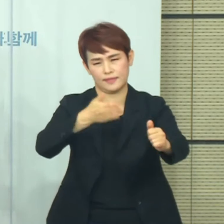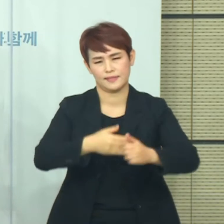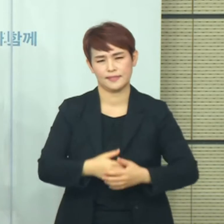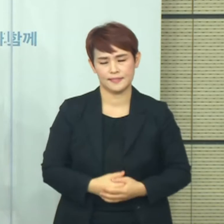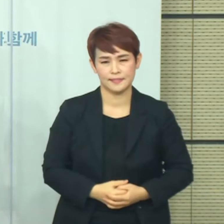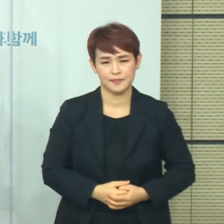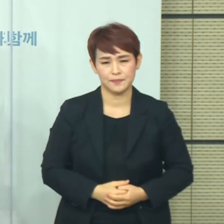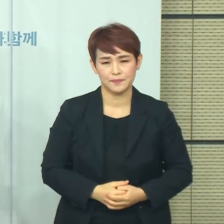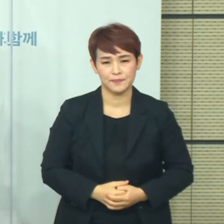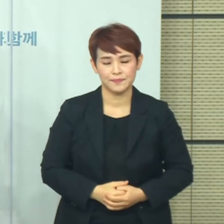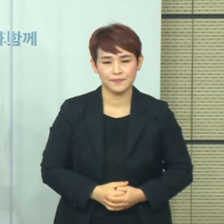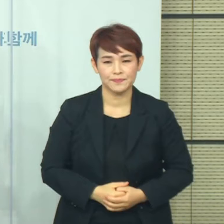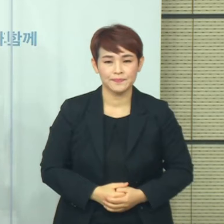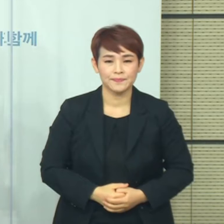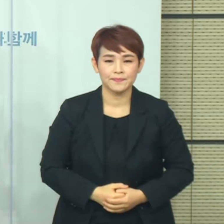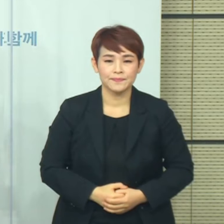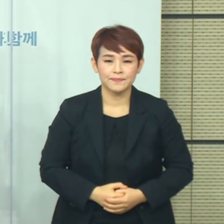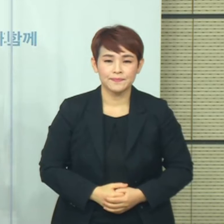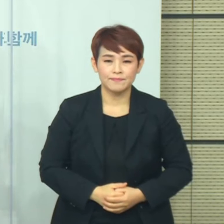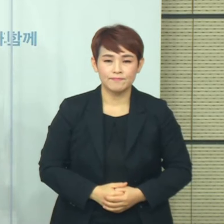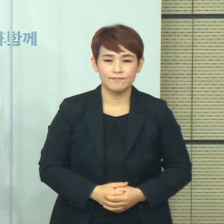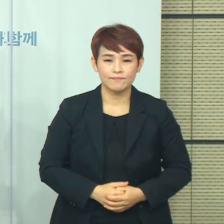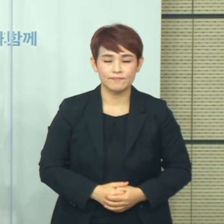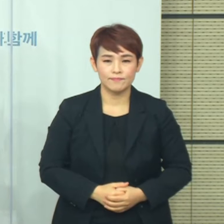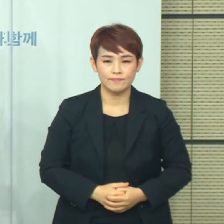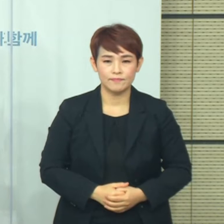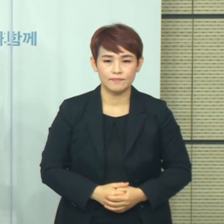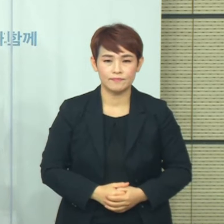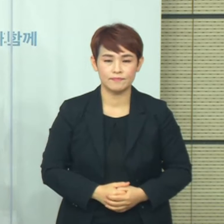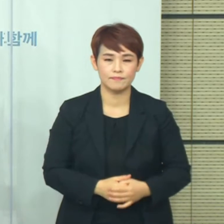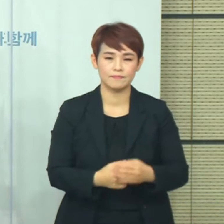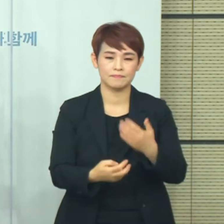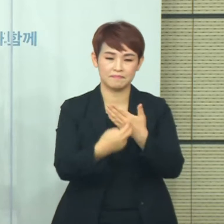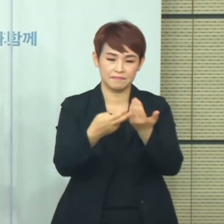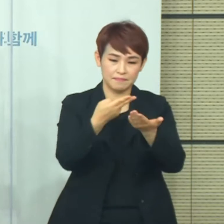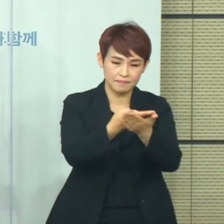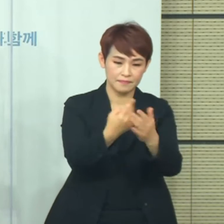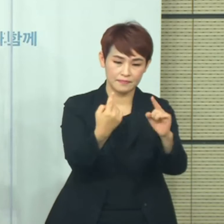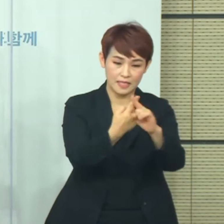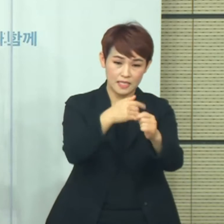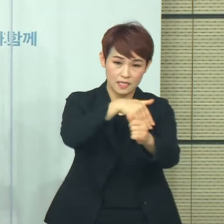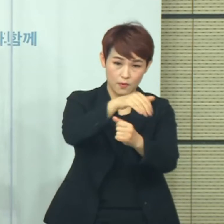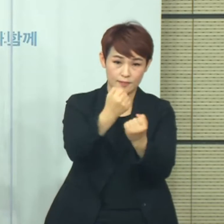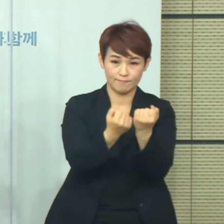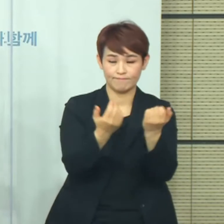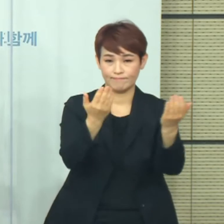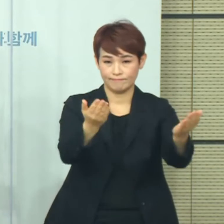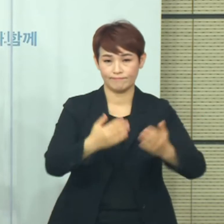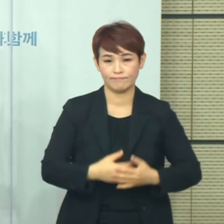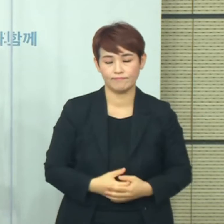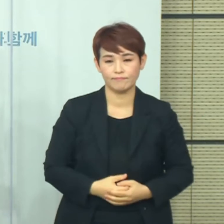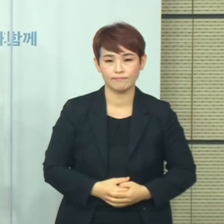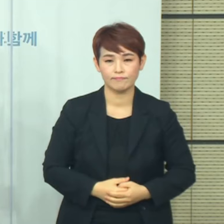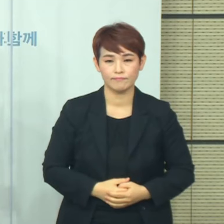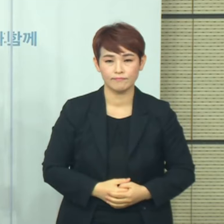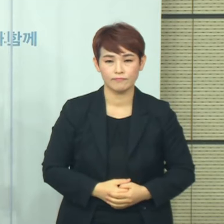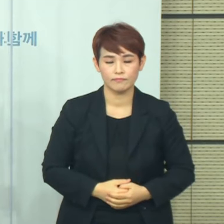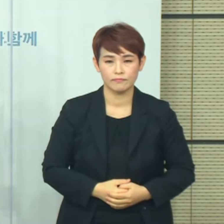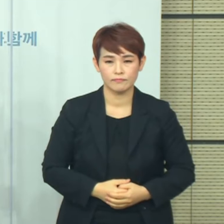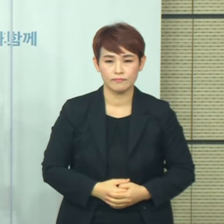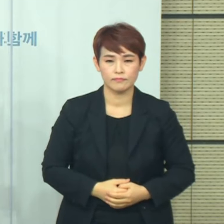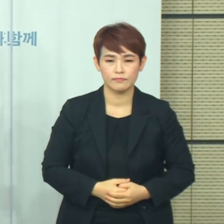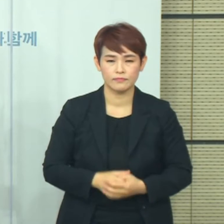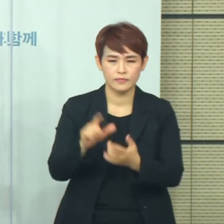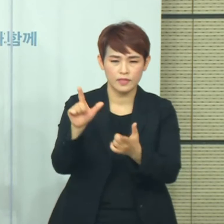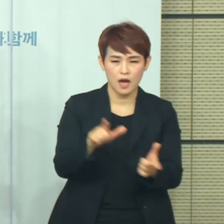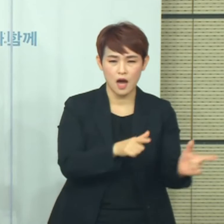검사를 받아주시기 바랍니다. 의료 대응 사항에 대해 설명드리겠습니다. 하루